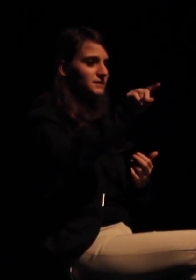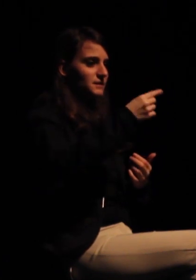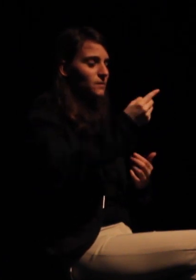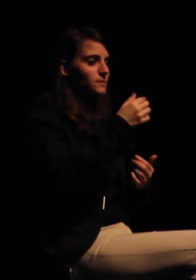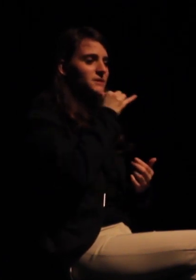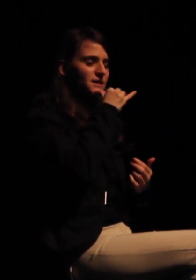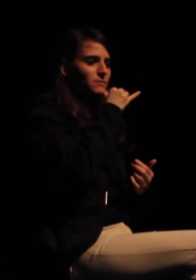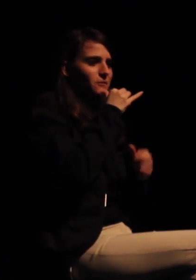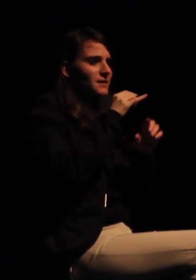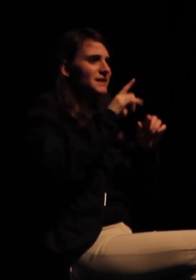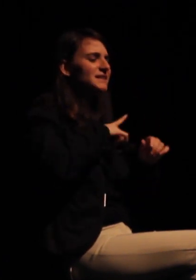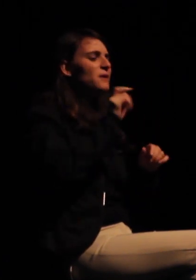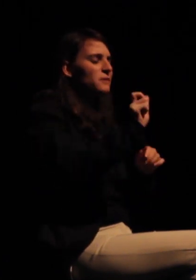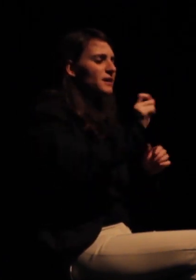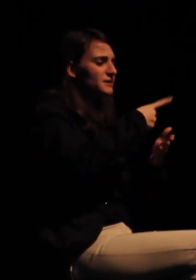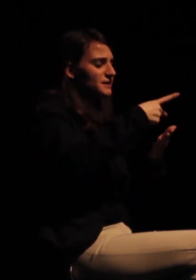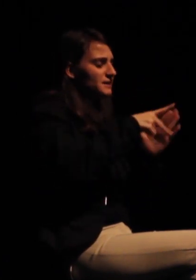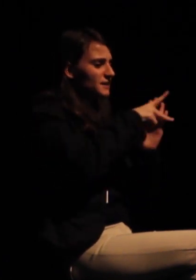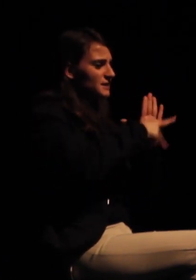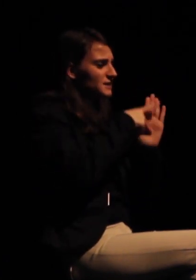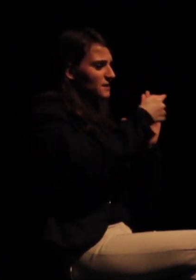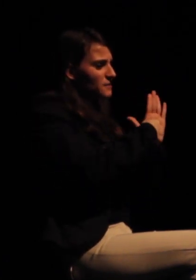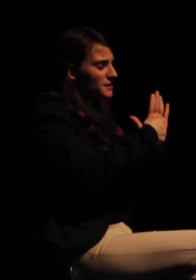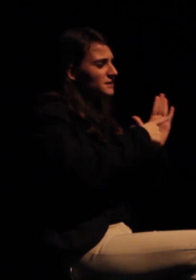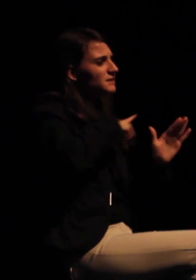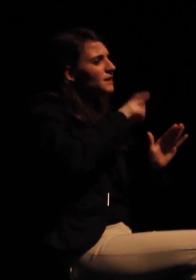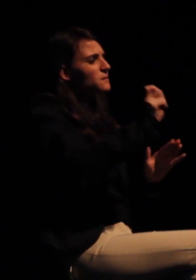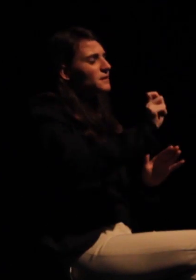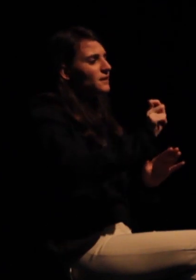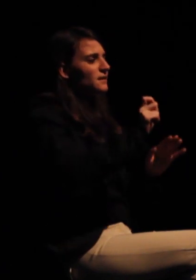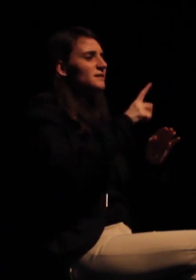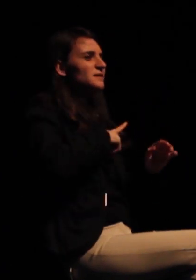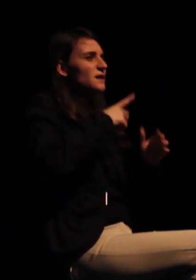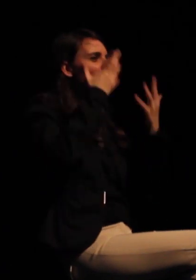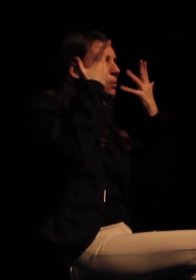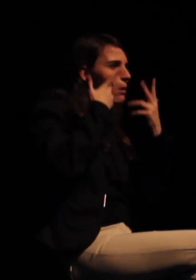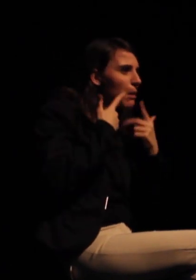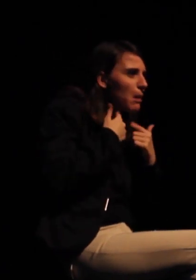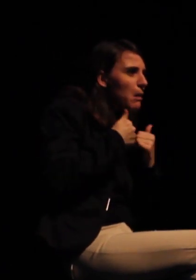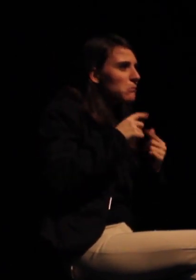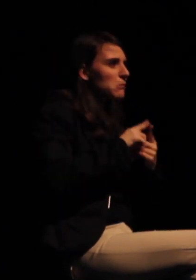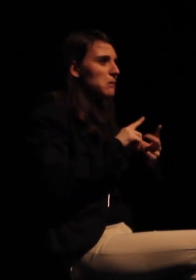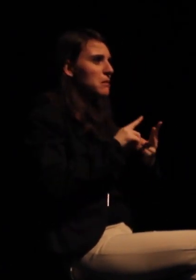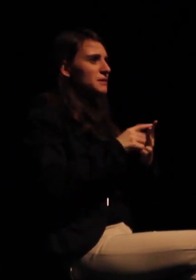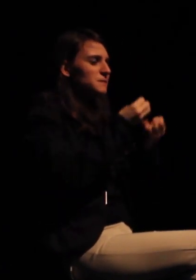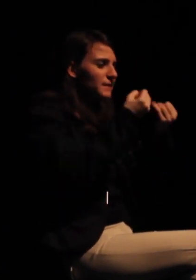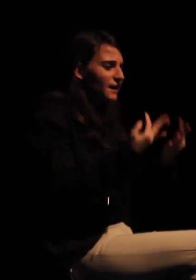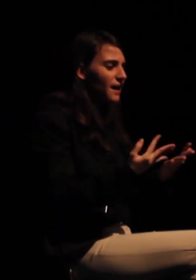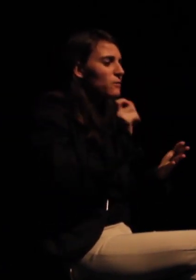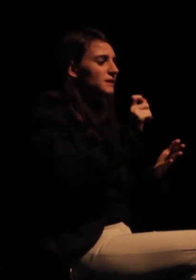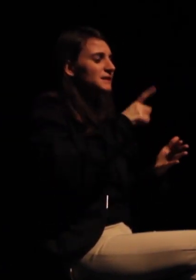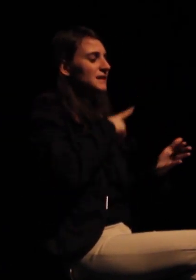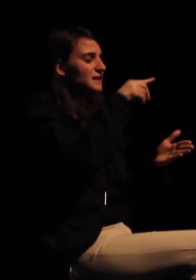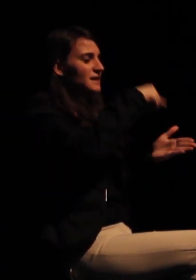uma cadeira, tem uma pessoa, tem um ganso, tem um tigre, tem uma montanha, tem um lago. Isso era só descrever o que estava